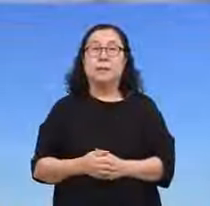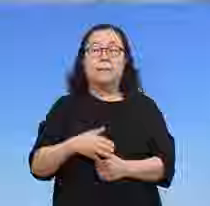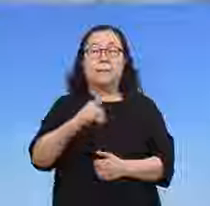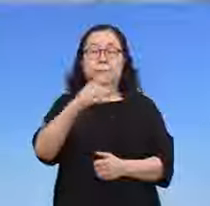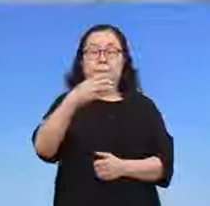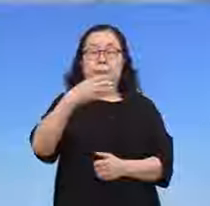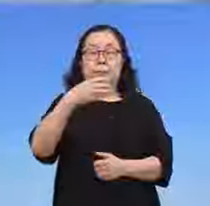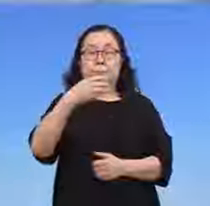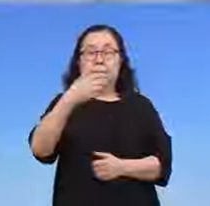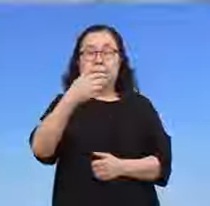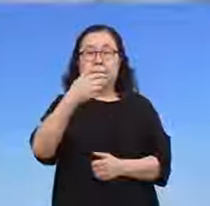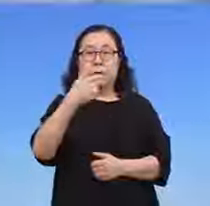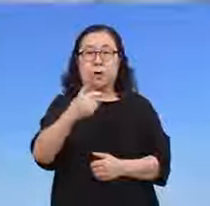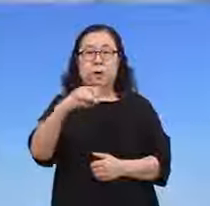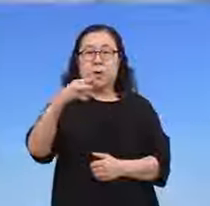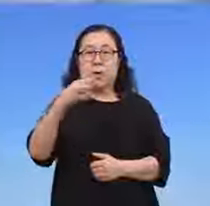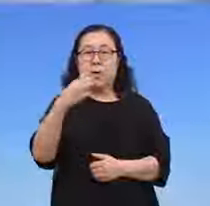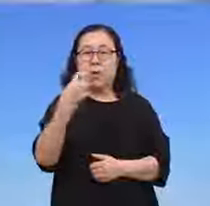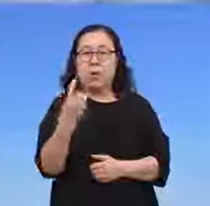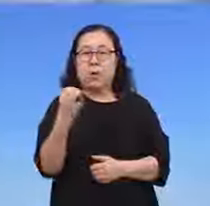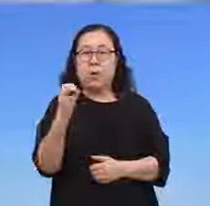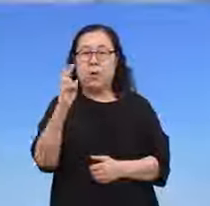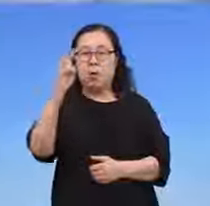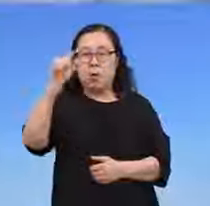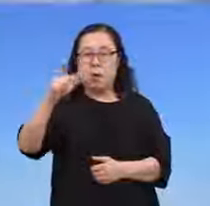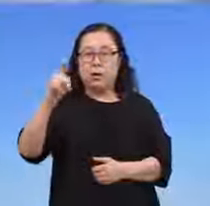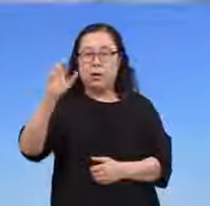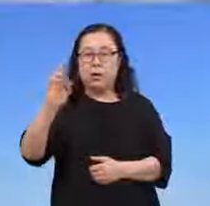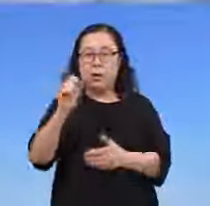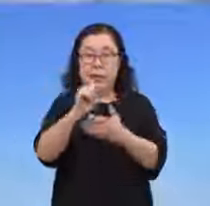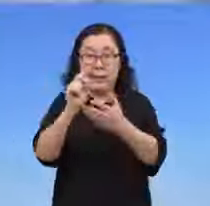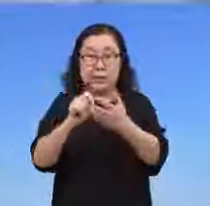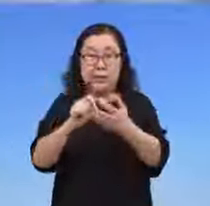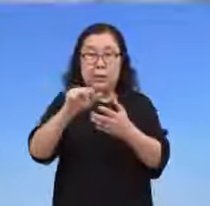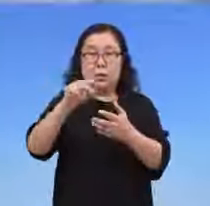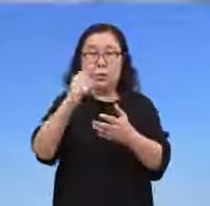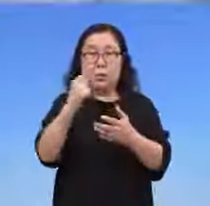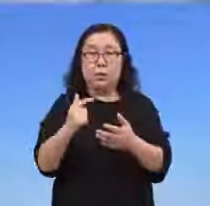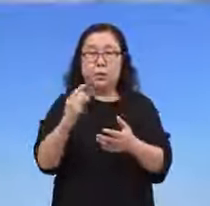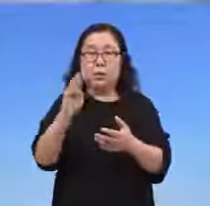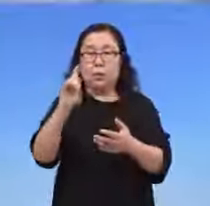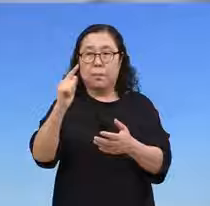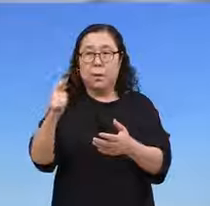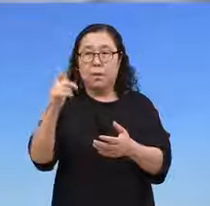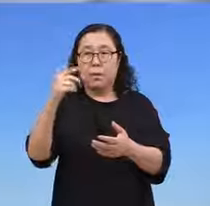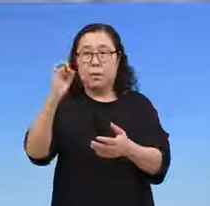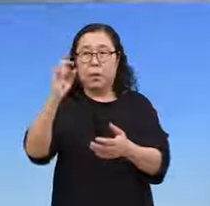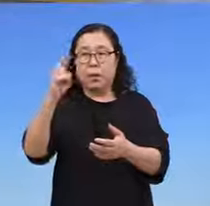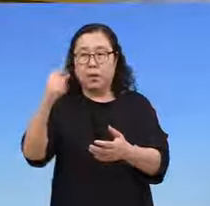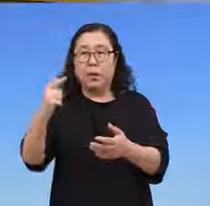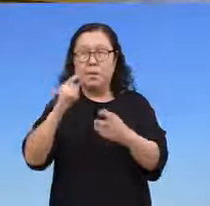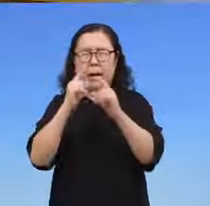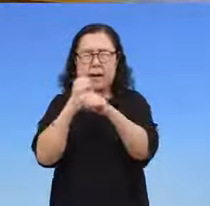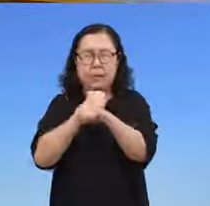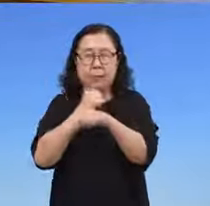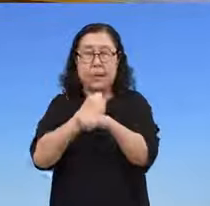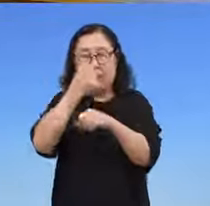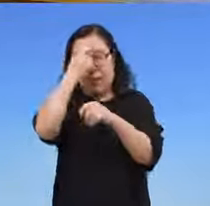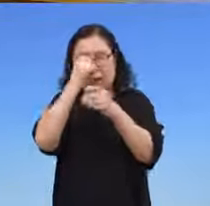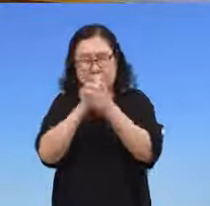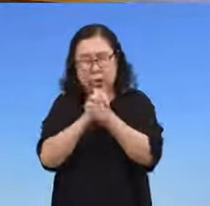철로 역정을 쓴 존 번연도 비슷한 명언을 남겼는데요, 들어보세요.